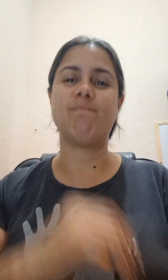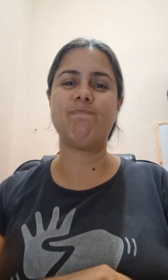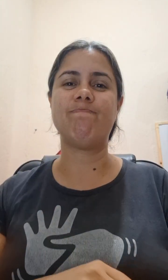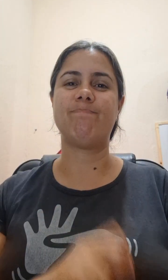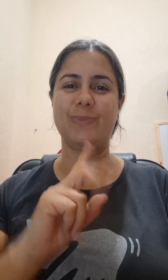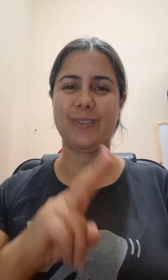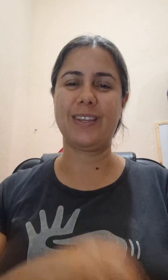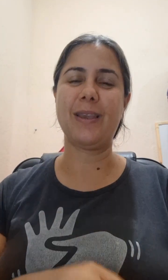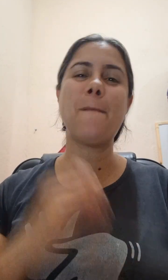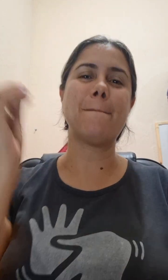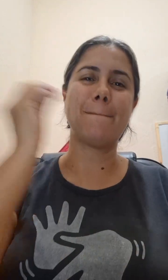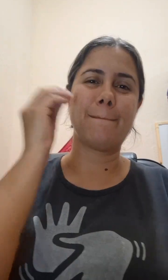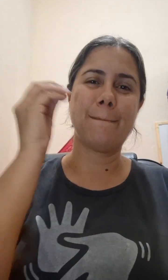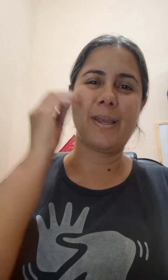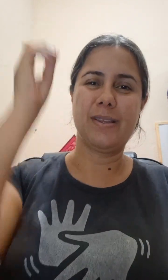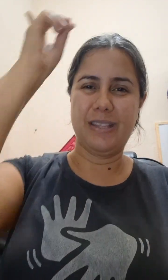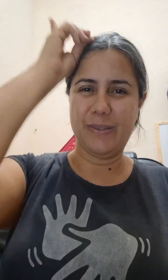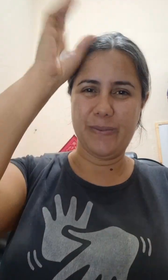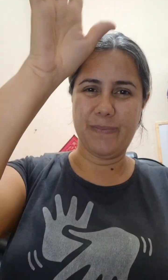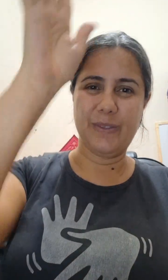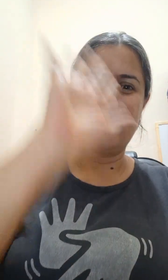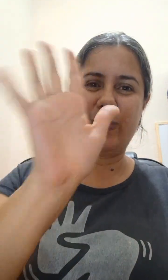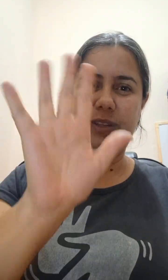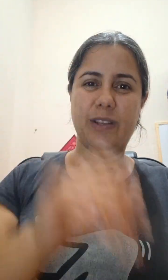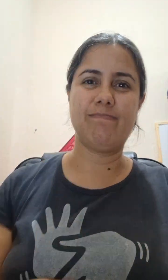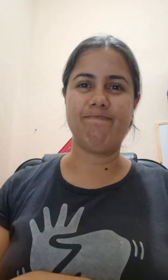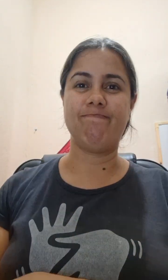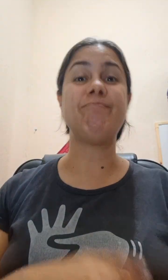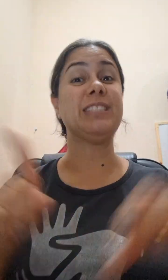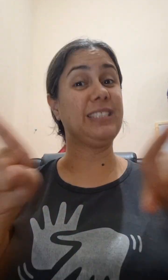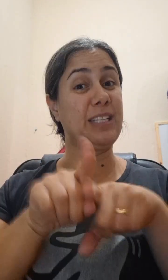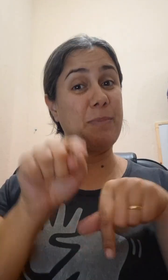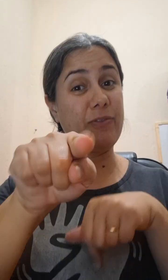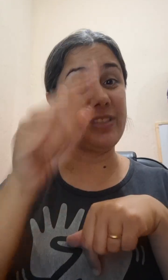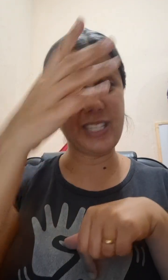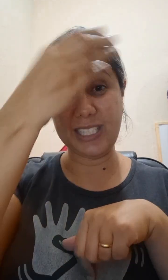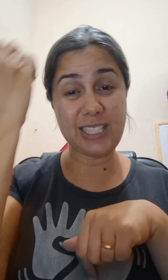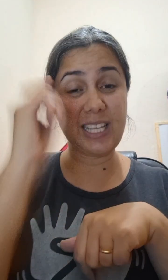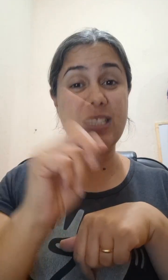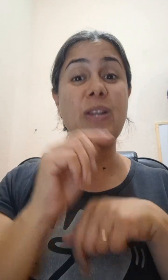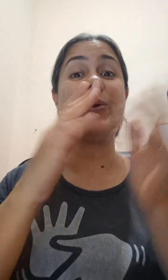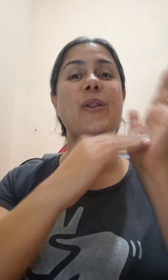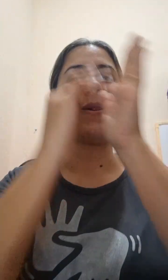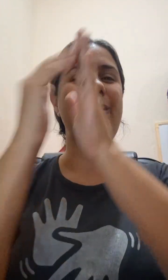pessoas. Beijo, Deus abençoe, tchau. Também você não se esqueça de louvar esse Deus maravilhoso.